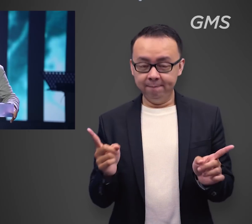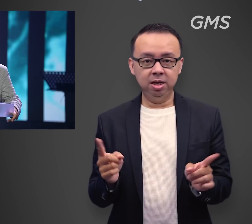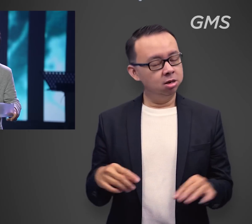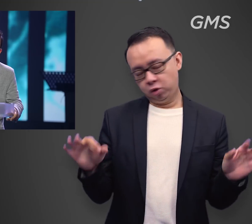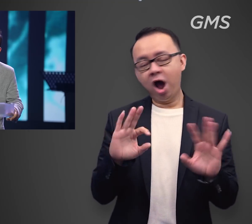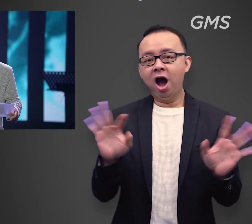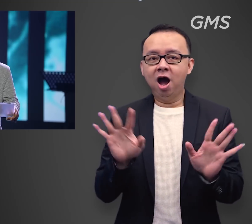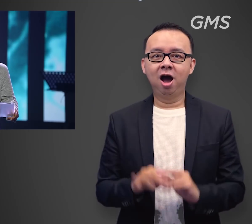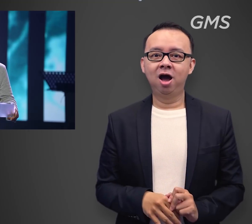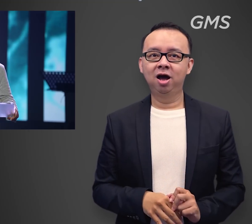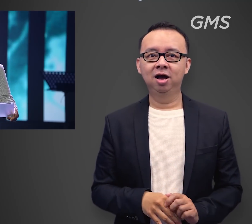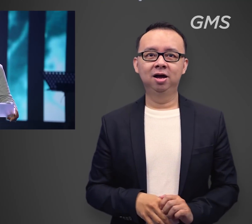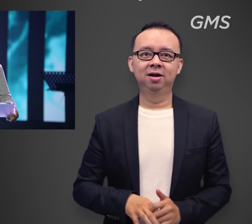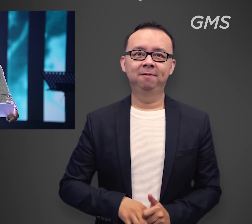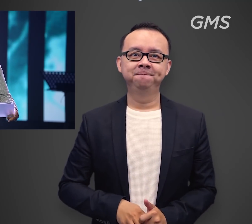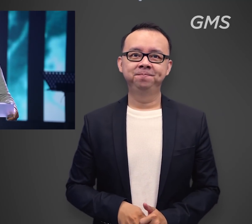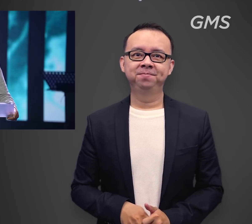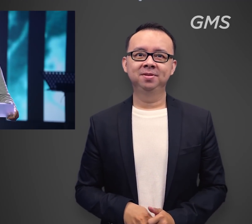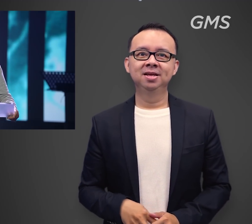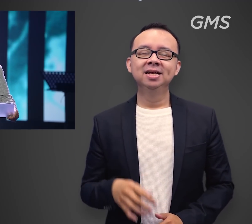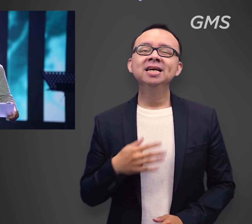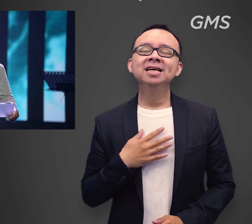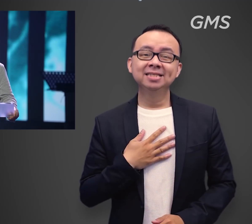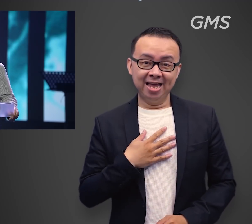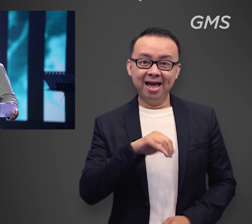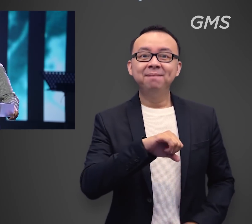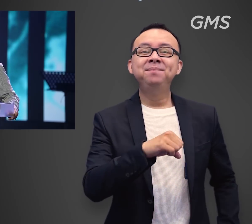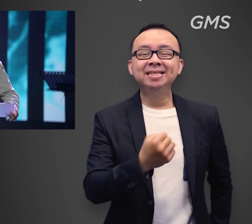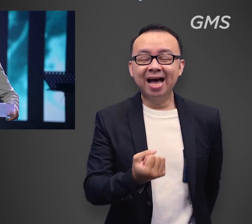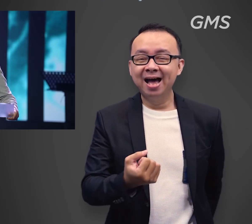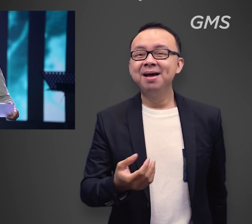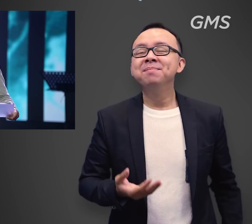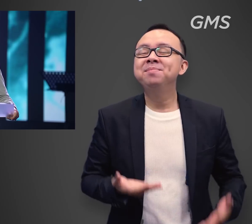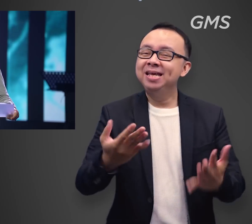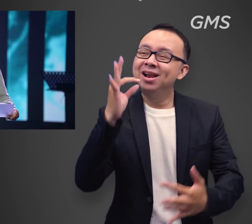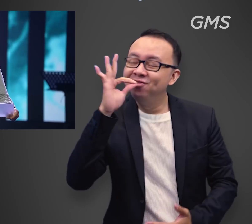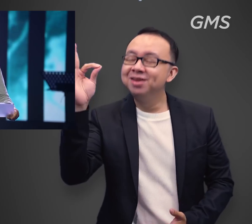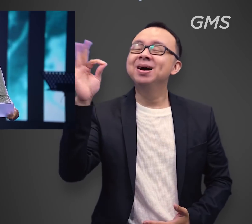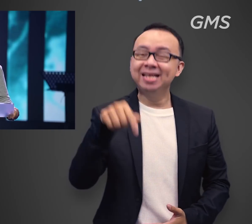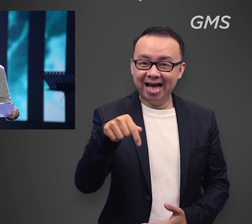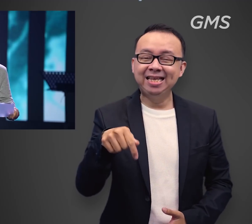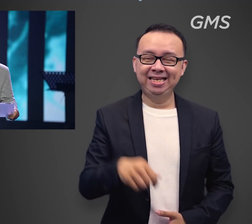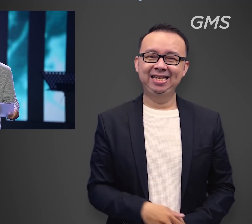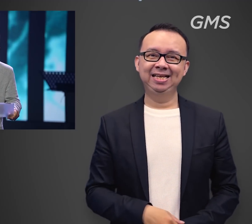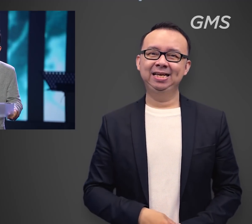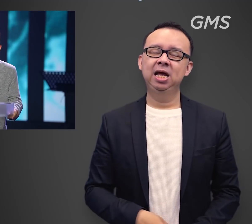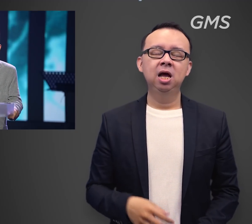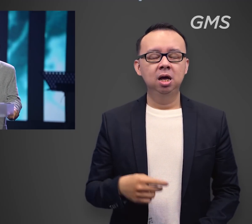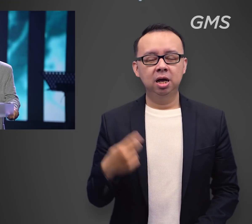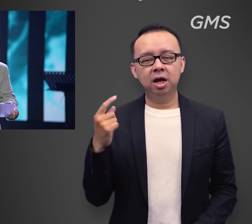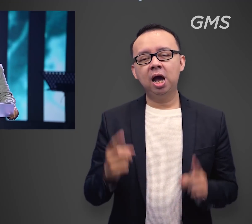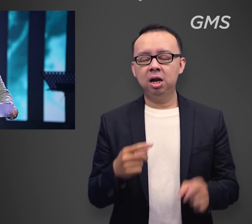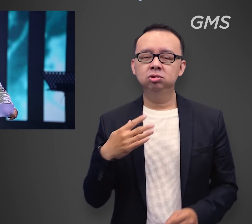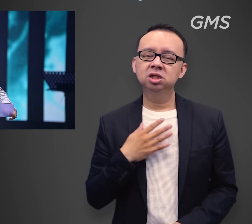enggak juga. Ya, ternyata masih bisa selamatkan. Hari ini saya bisa menyampaikan firman Tuhan buat Anda. Kalau saya melihat itu, oh